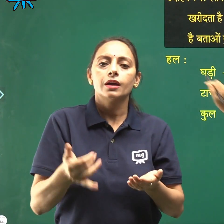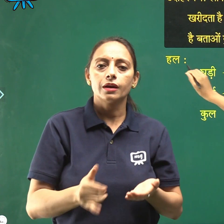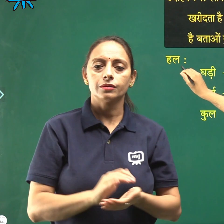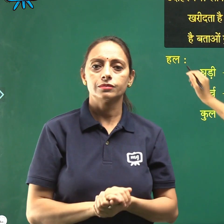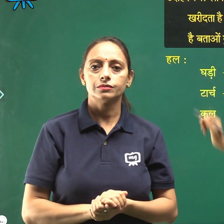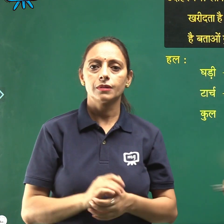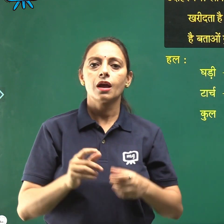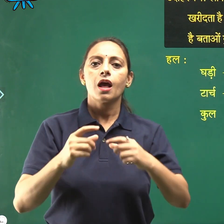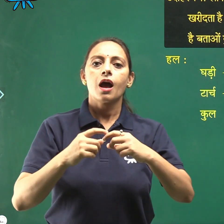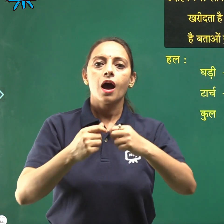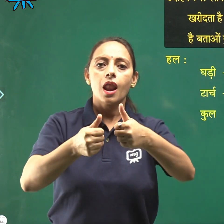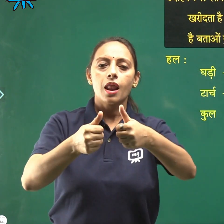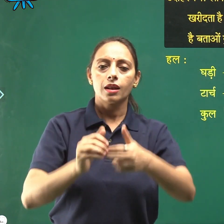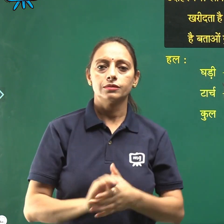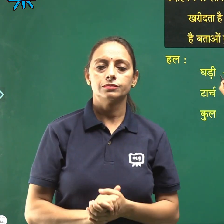हल,